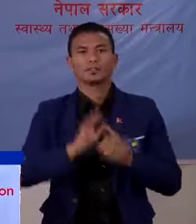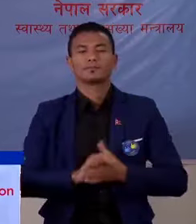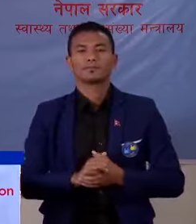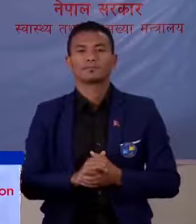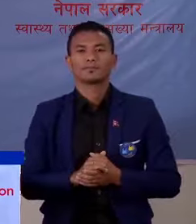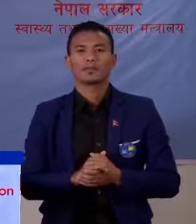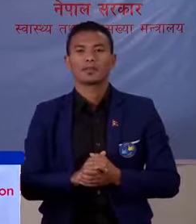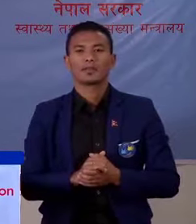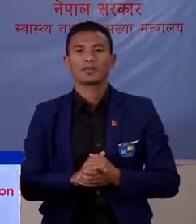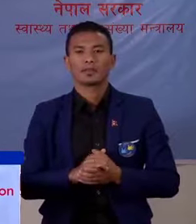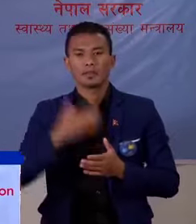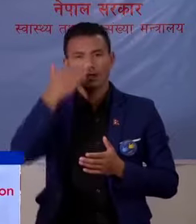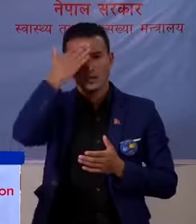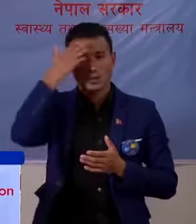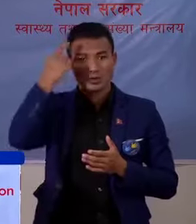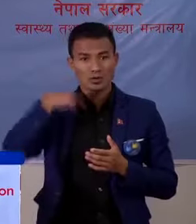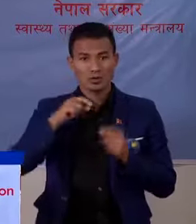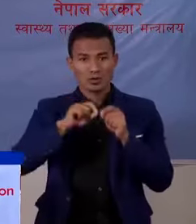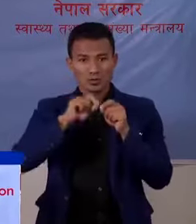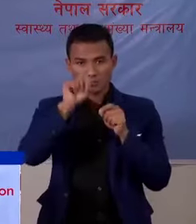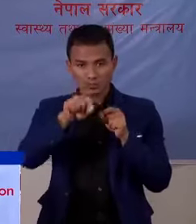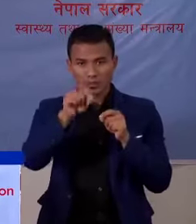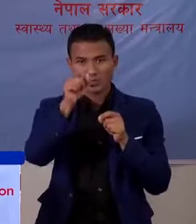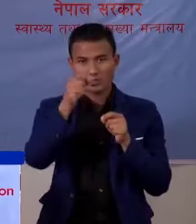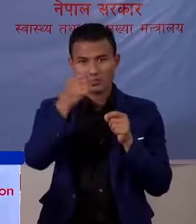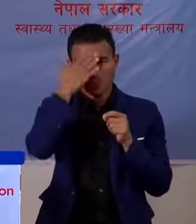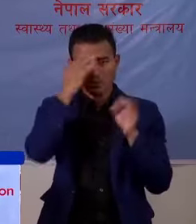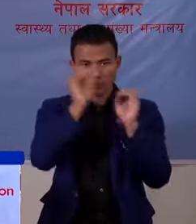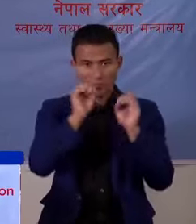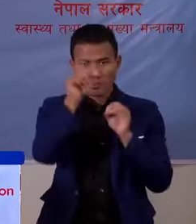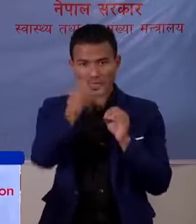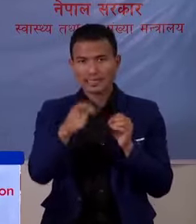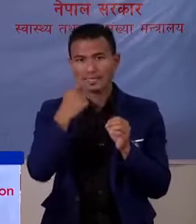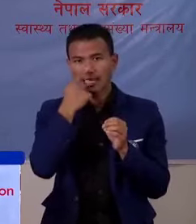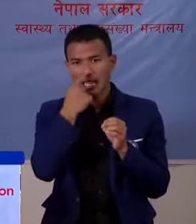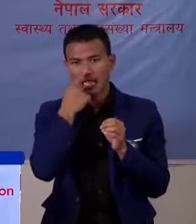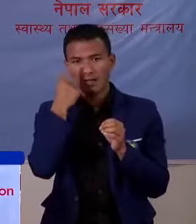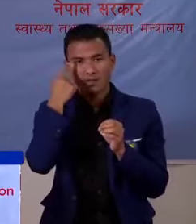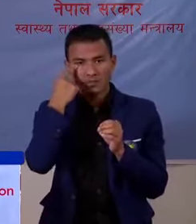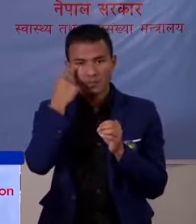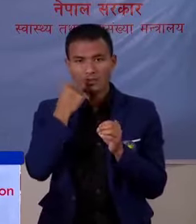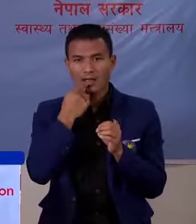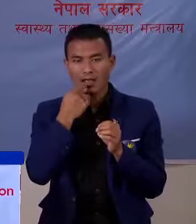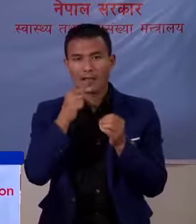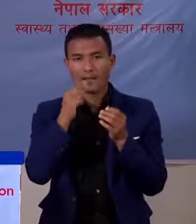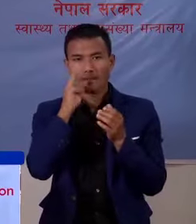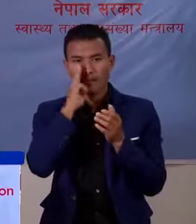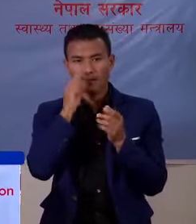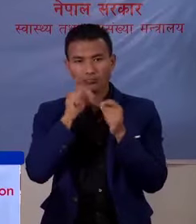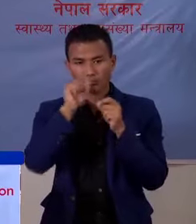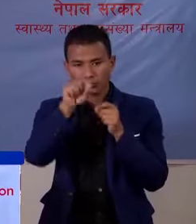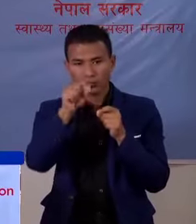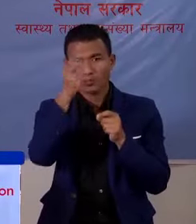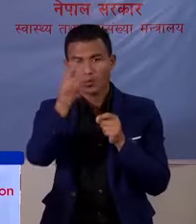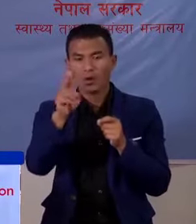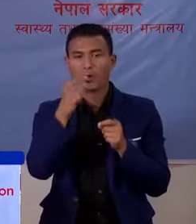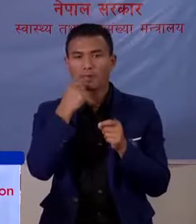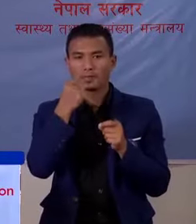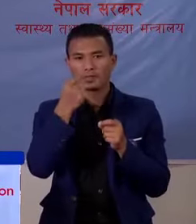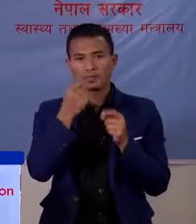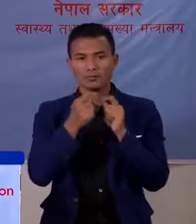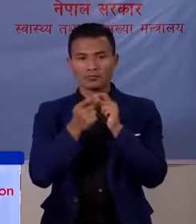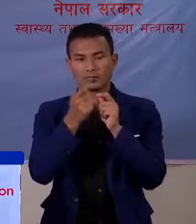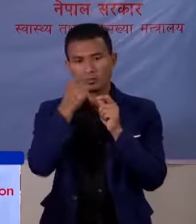रहन्छ। रोग सर्नको लागि स्वस्थ व्यक्तिको नाक, मुख वा आँखामा यी छिटा परेमा सर्न